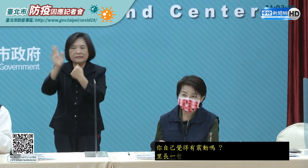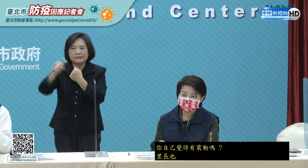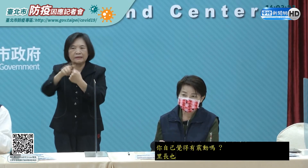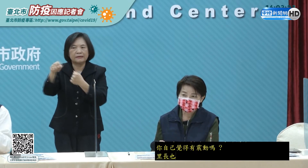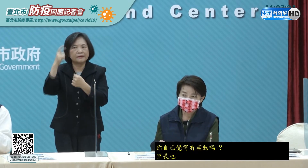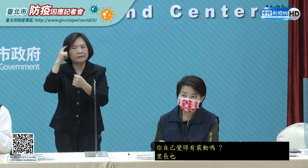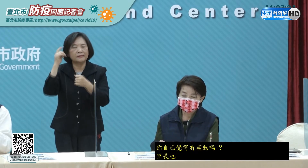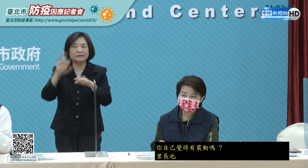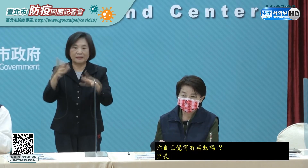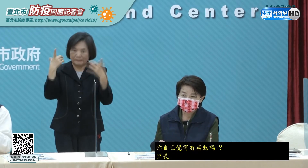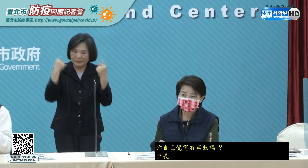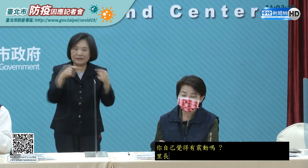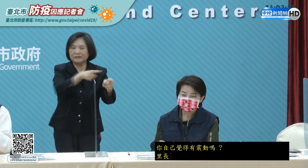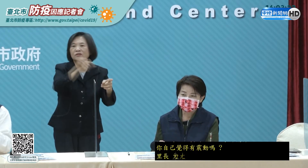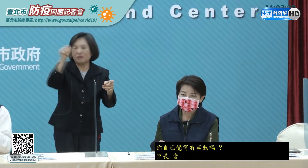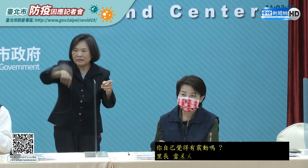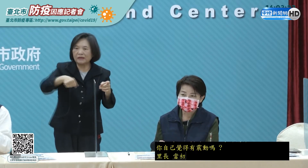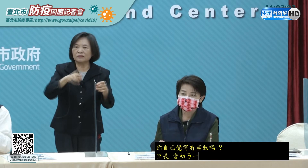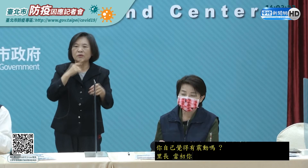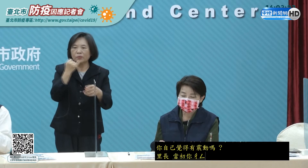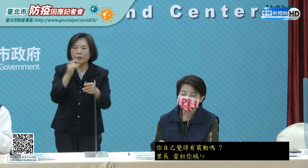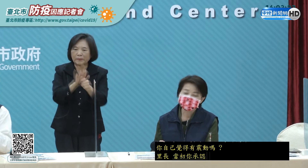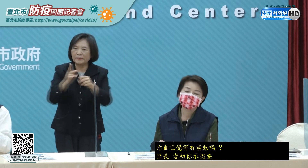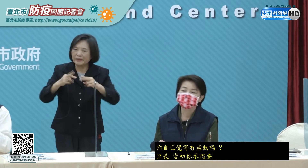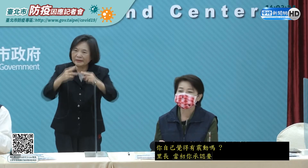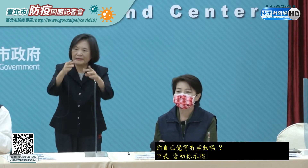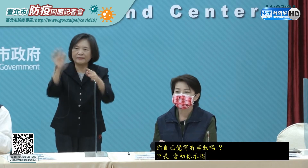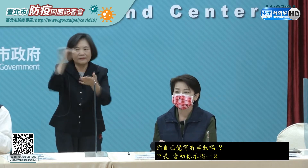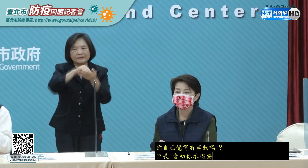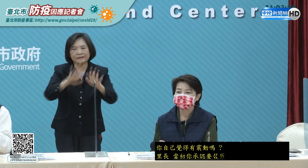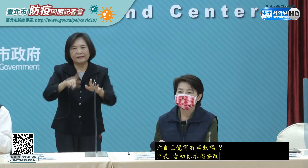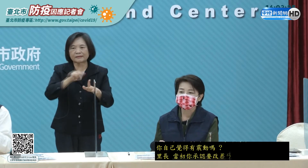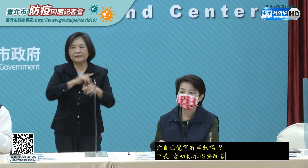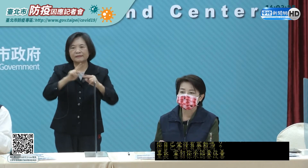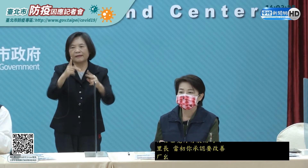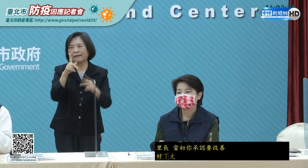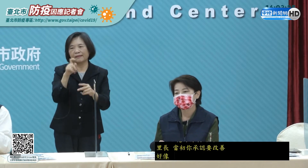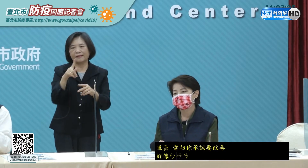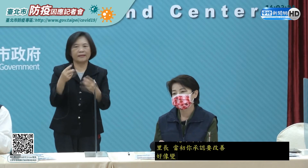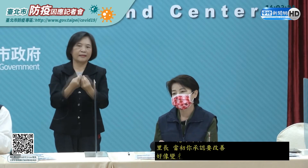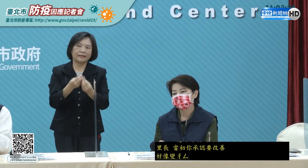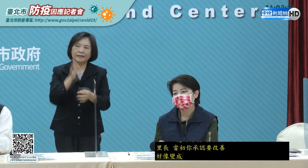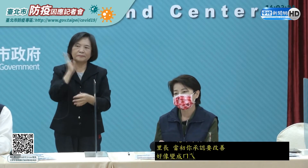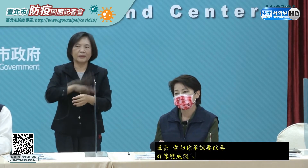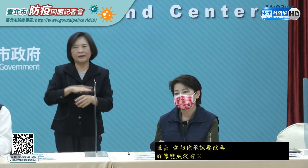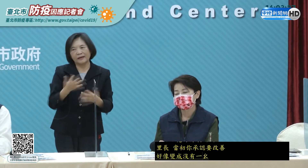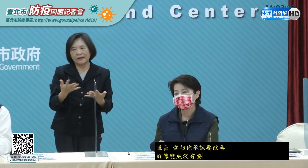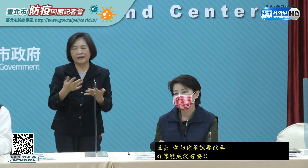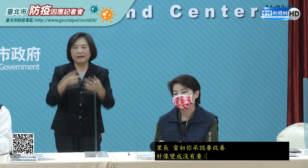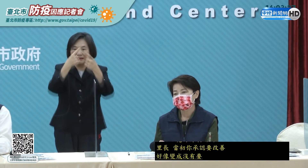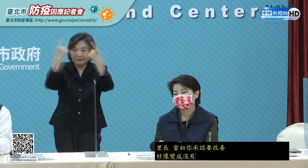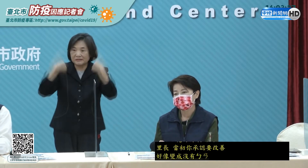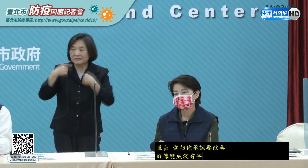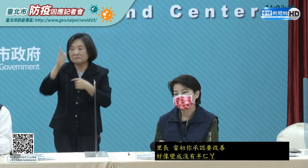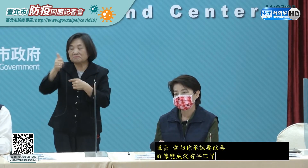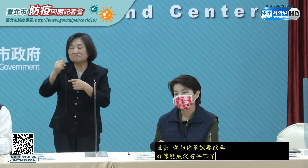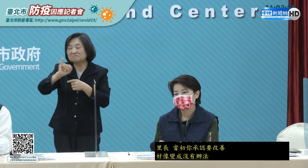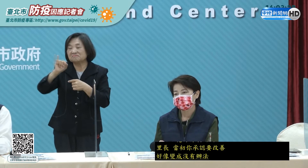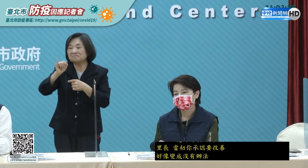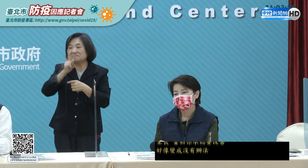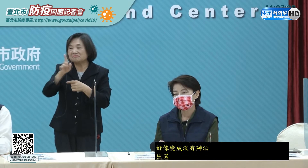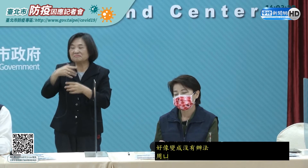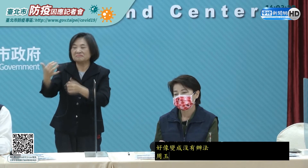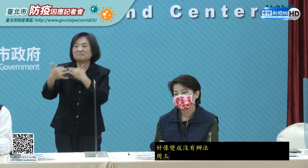能接受这样事情，当初你承诺他们说可以改善，那好像变得说没有办法。那柯市长这个刚刚讲到周玉蔻，周玉蔻也批评你说不该